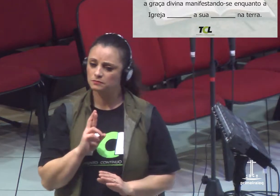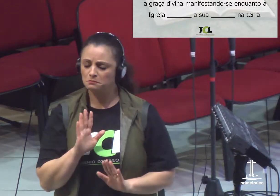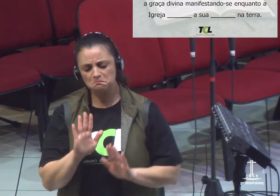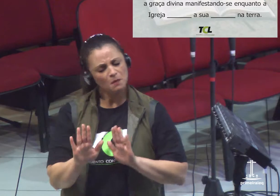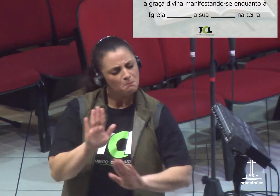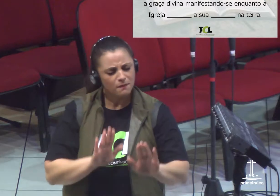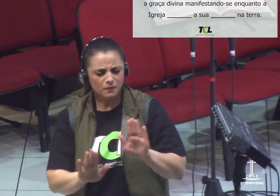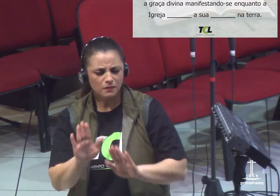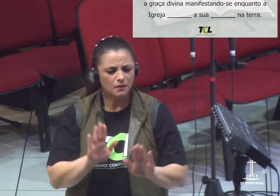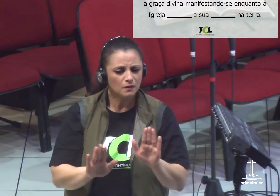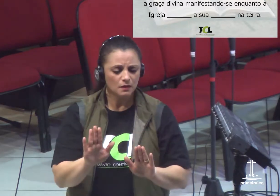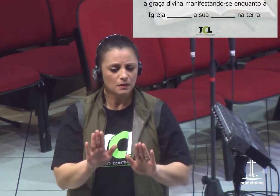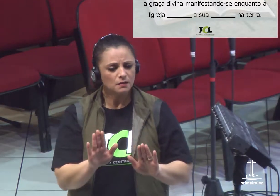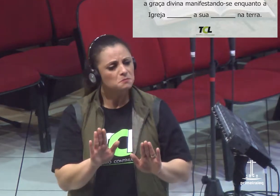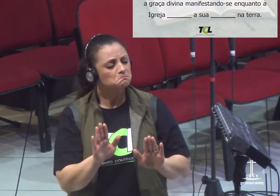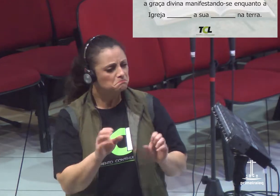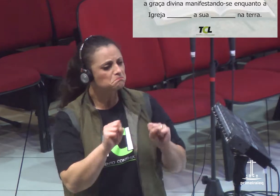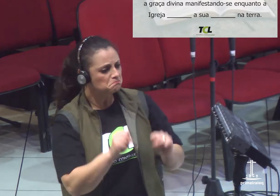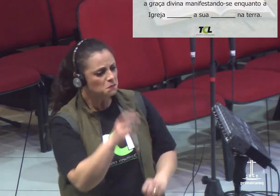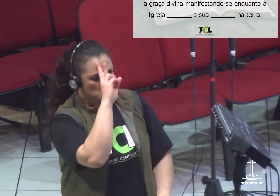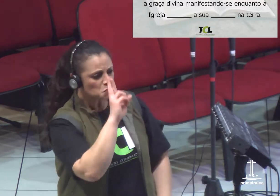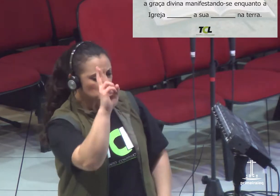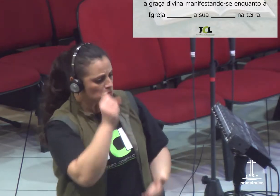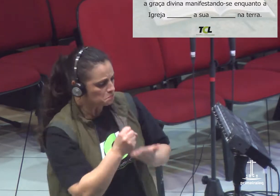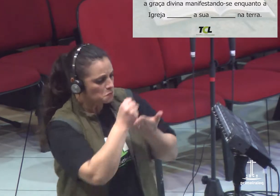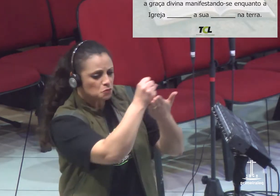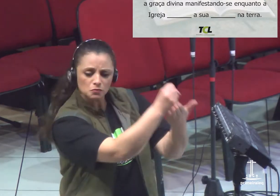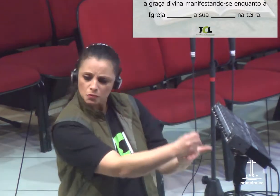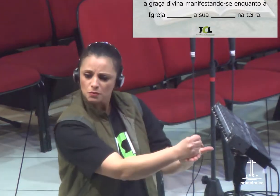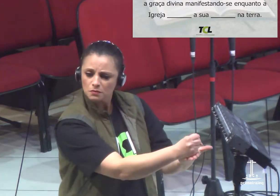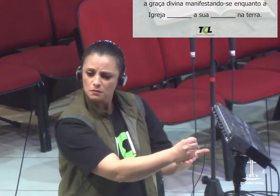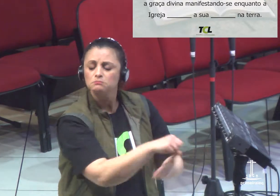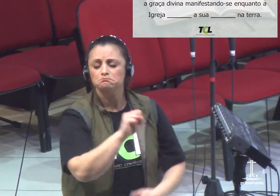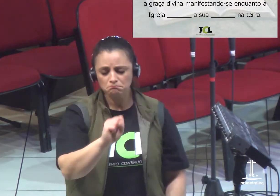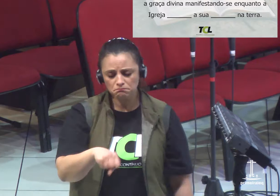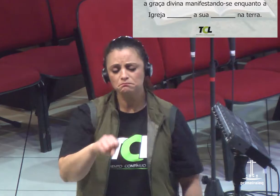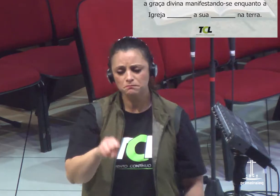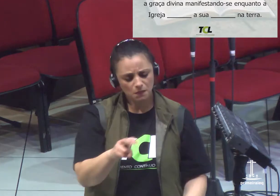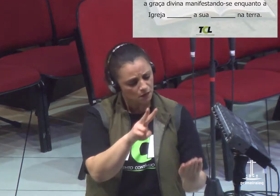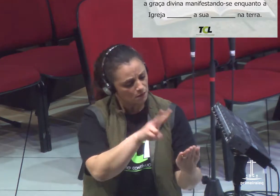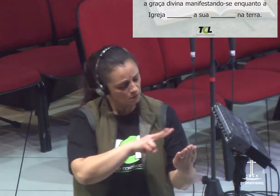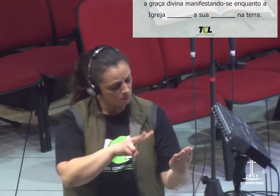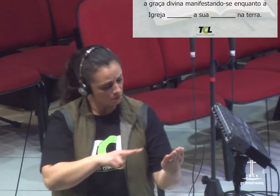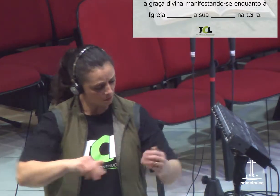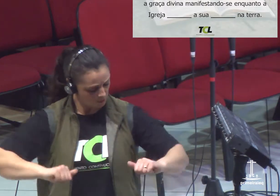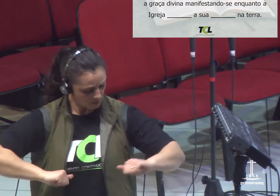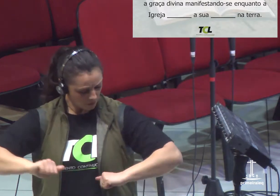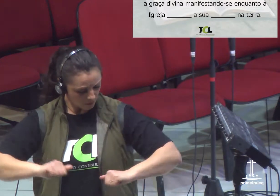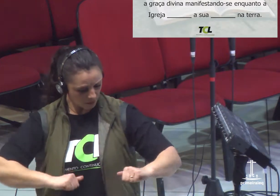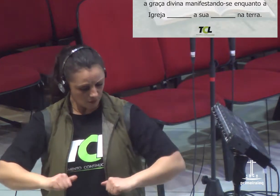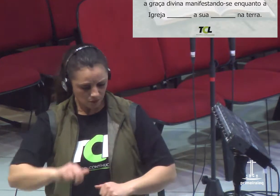mais ou menos isso. Assim. Quando nós lemos aqui em Atos que o